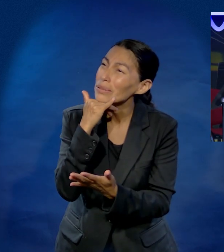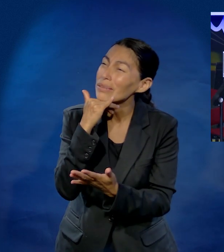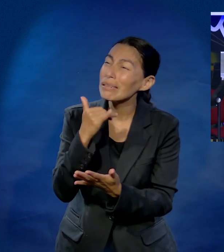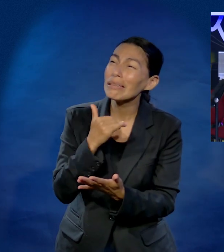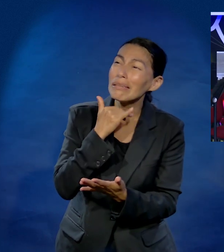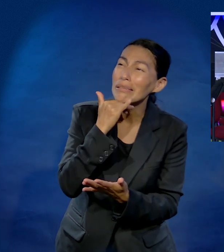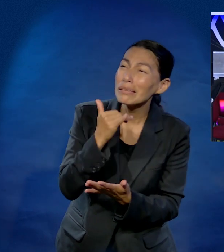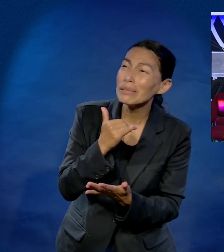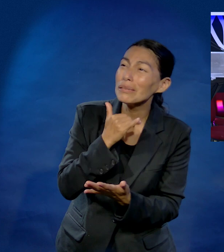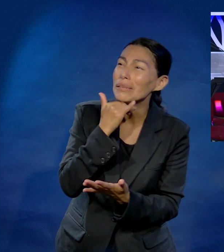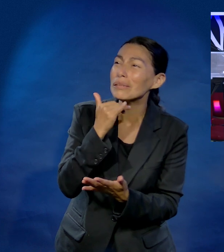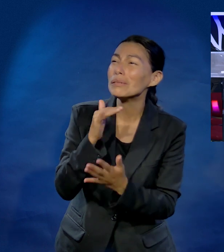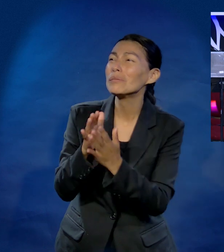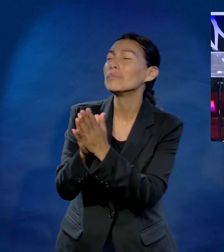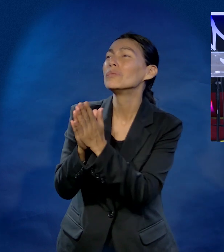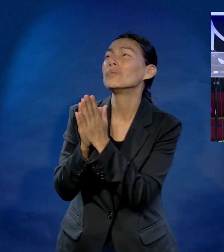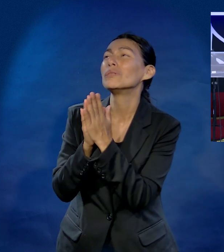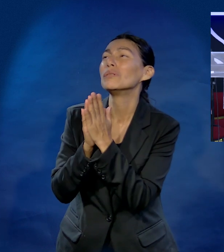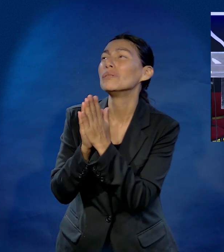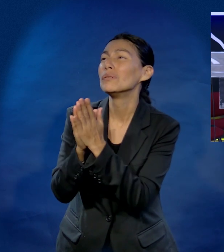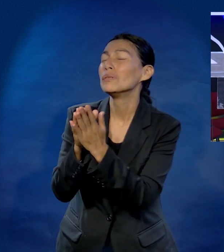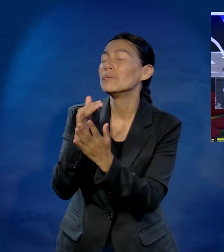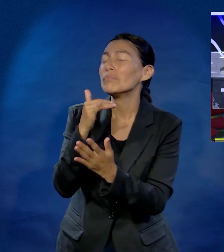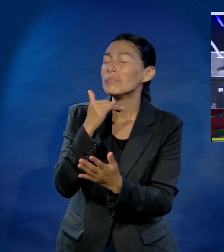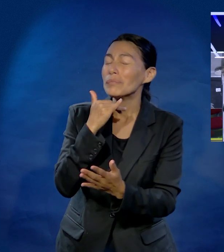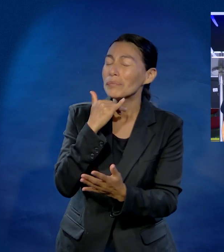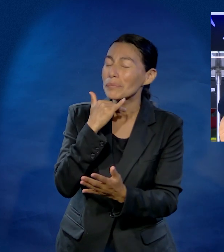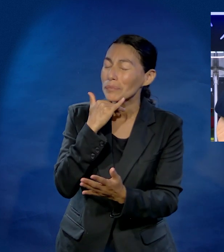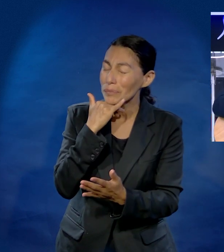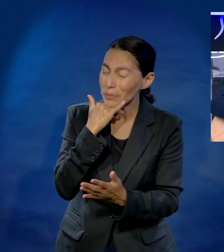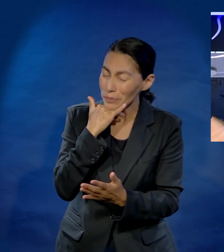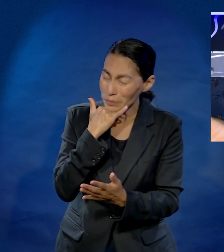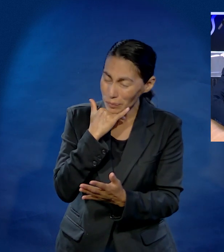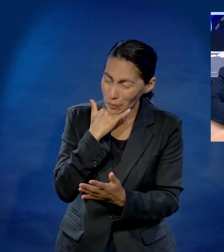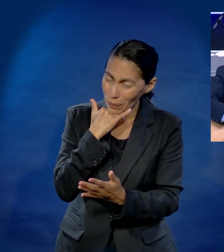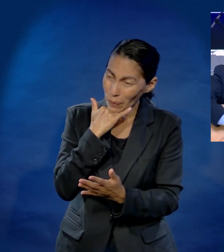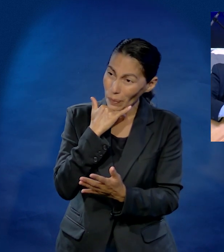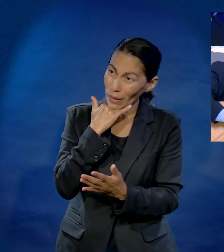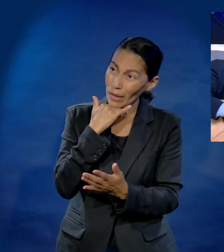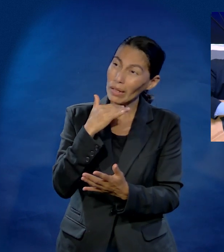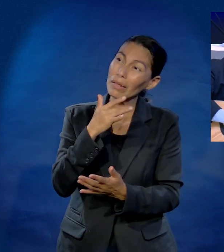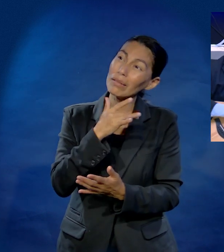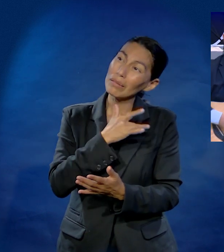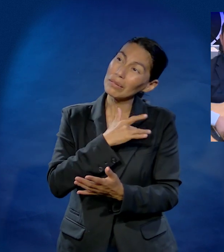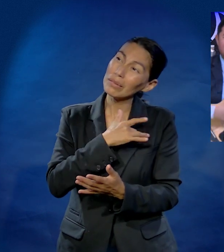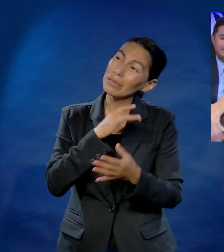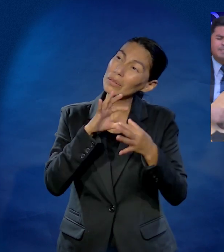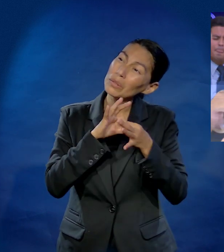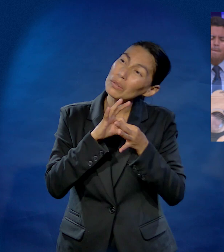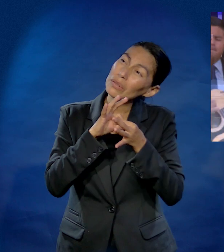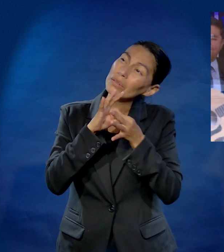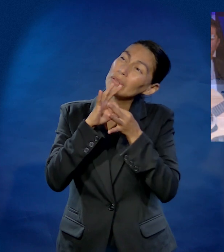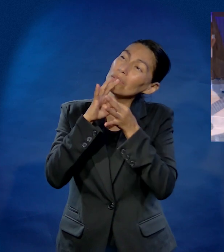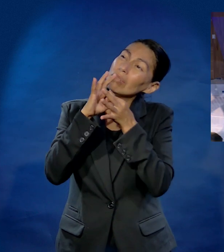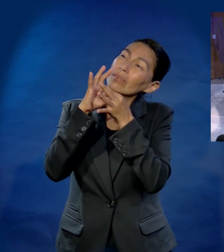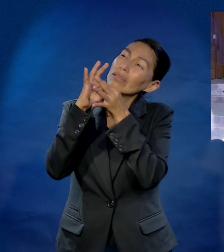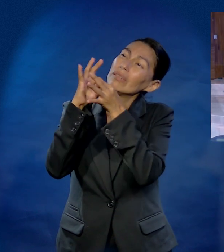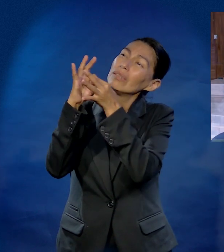Contra ti solo he pecado, transforma mi vida, perdona mi error.